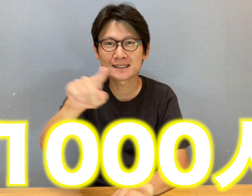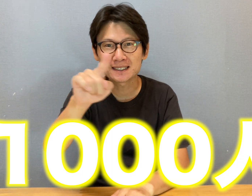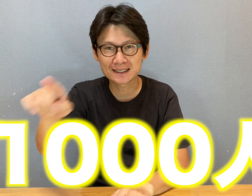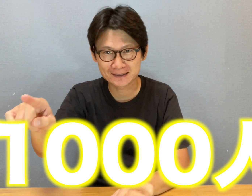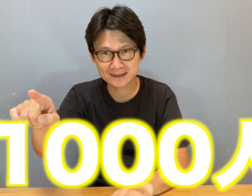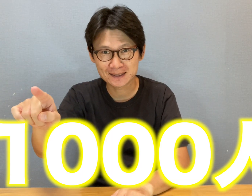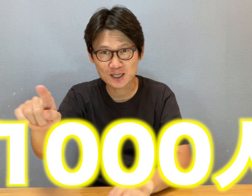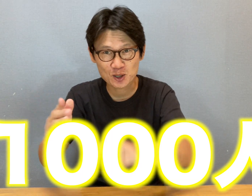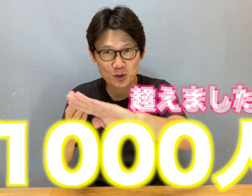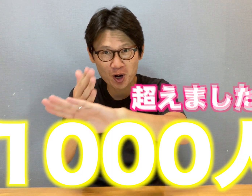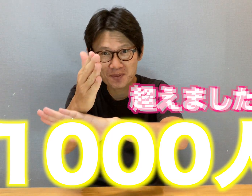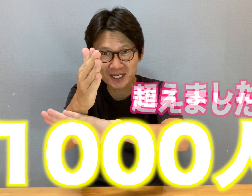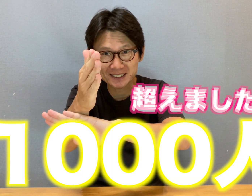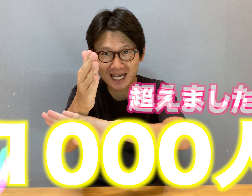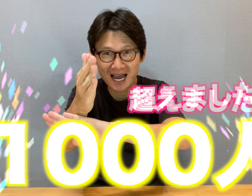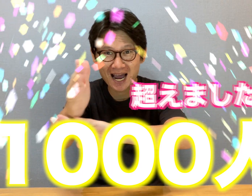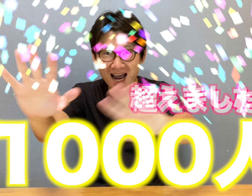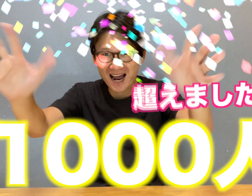人超えました。